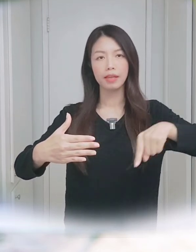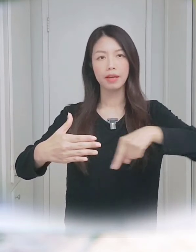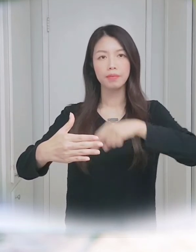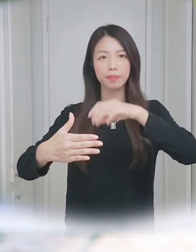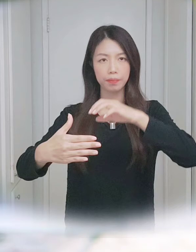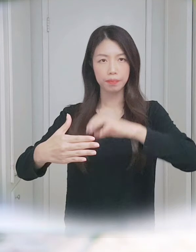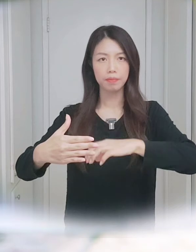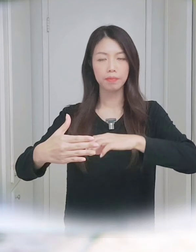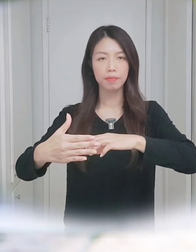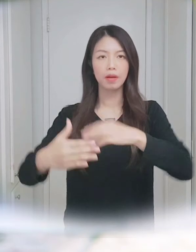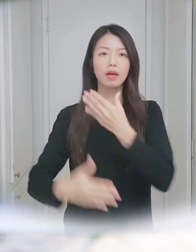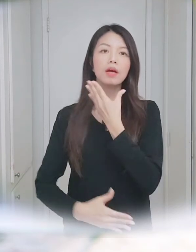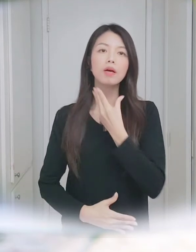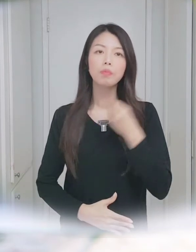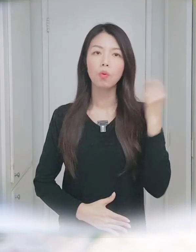안에